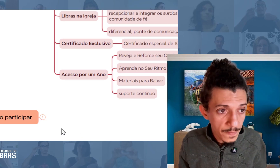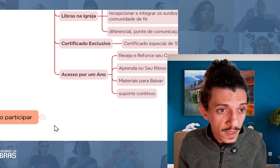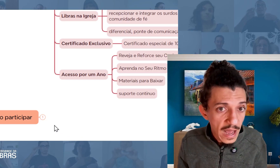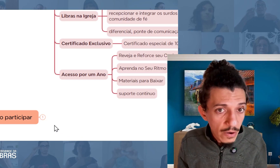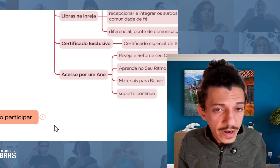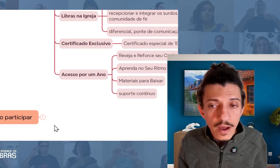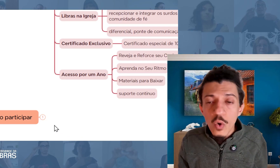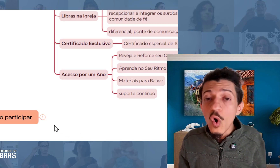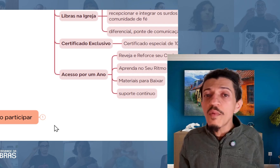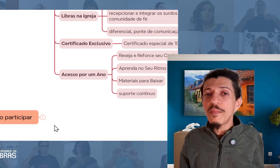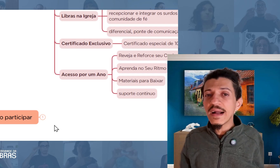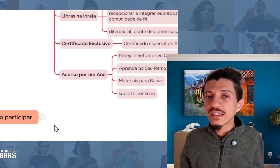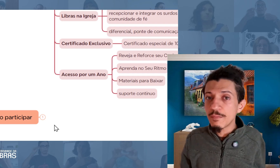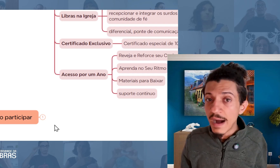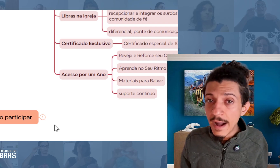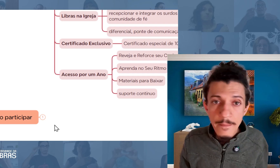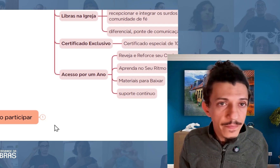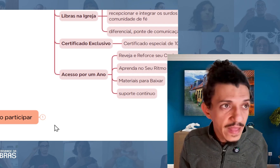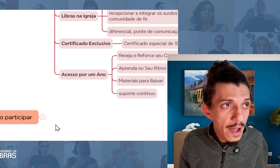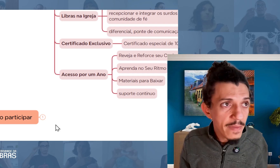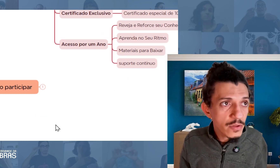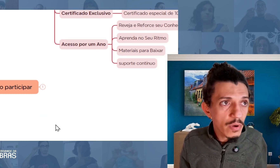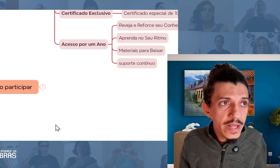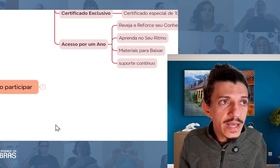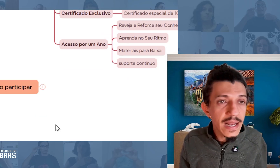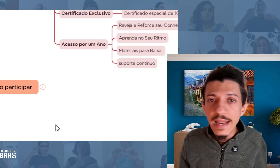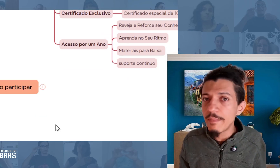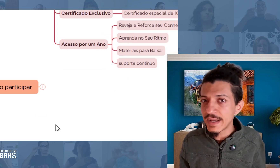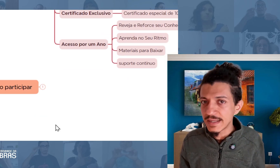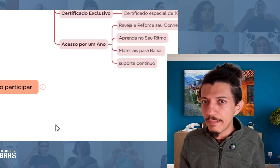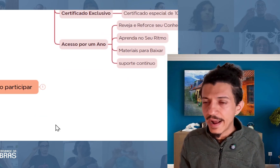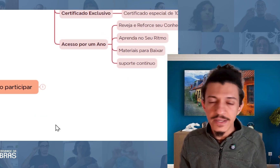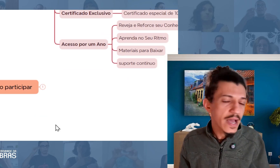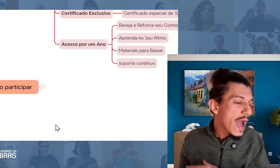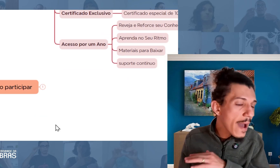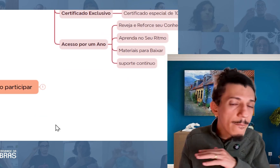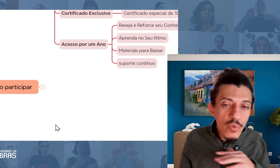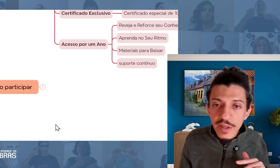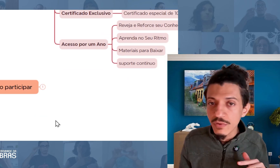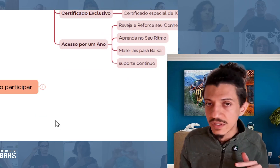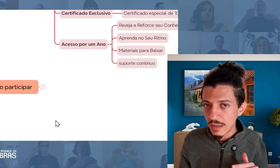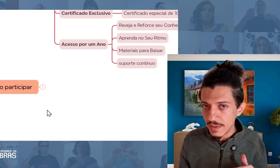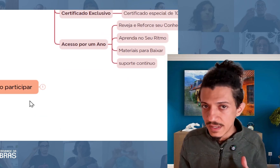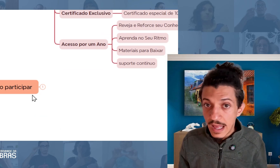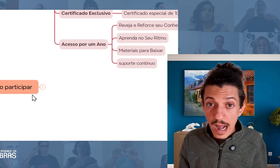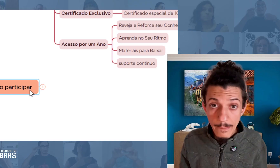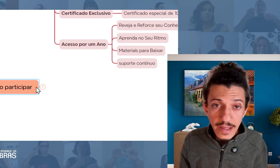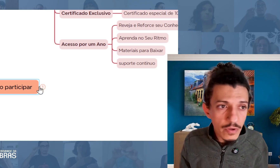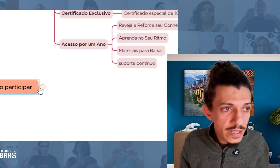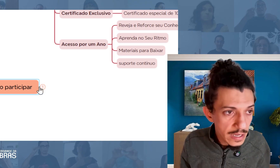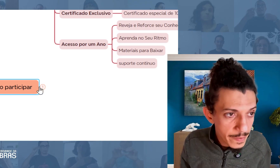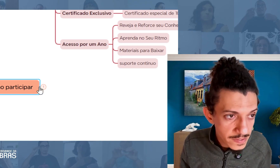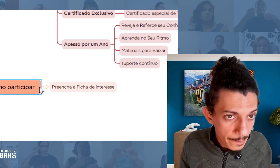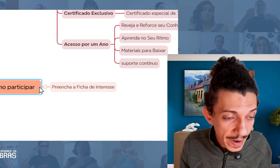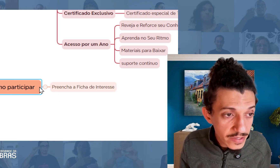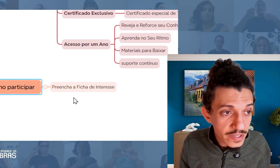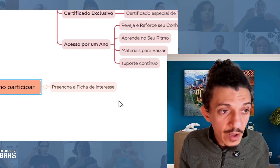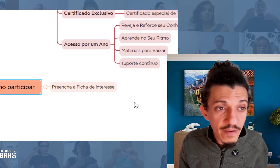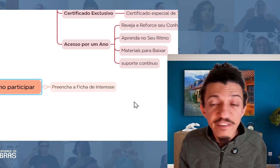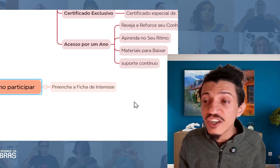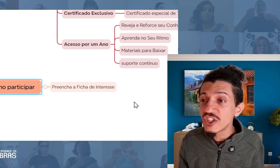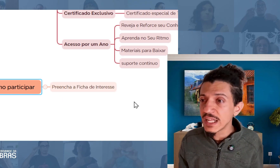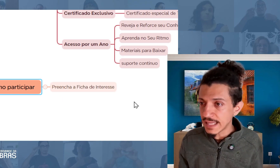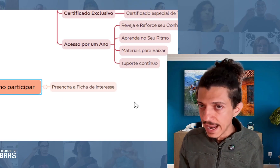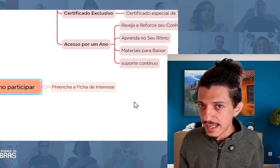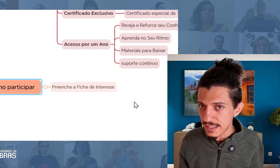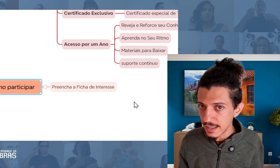olho. Agora, como participar da mentoria Libras na Prática? É muito simples. A mentoria Libras na Prática tem uma